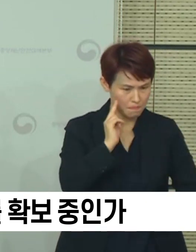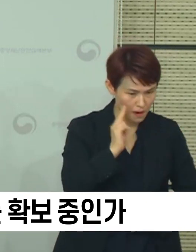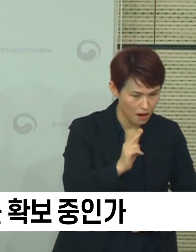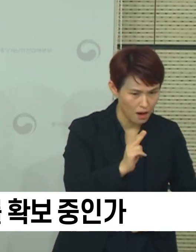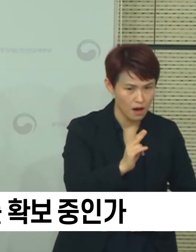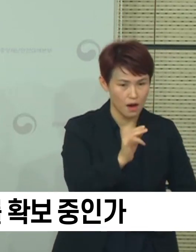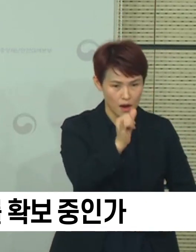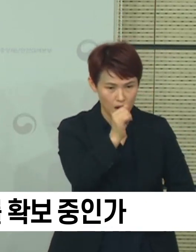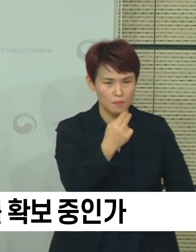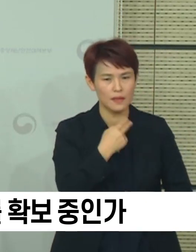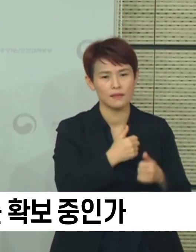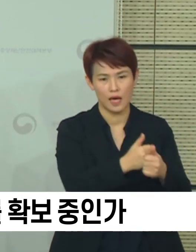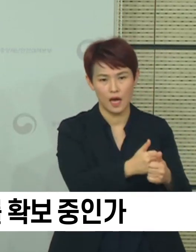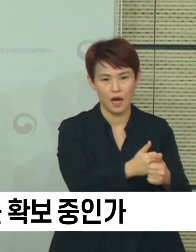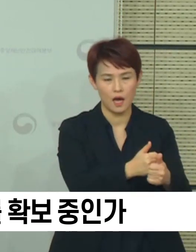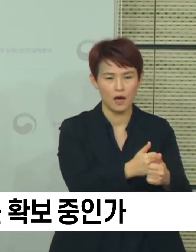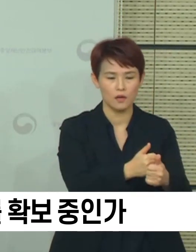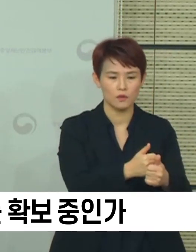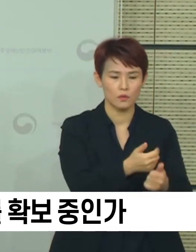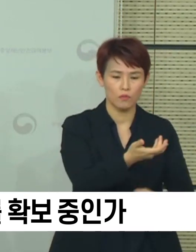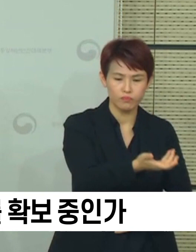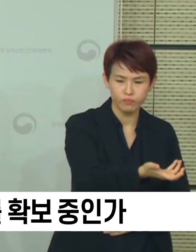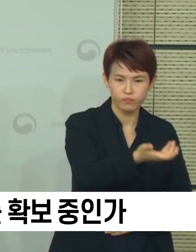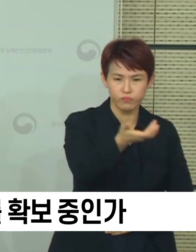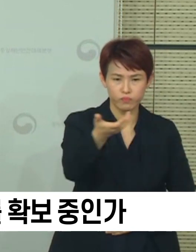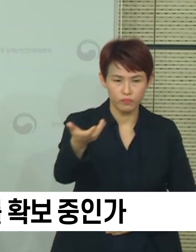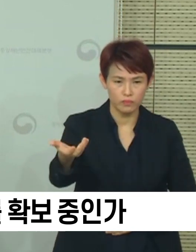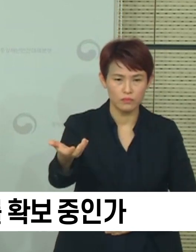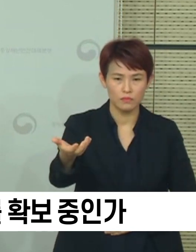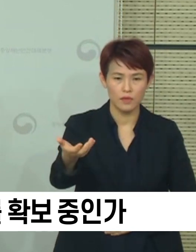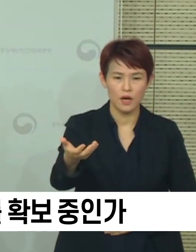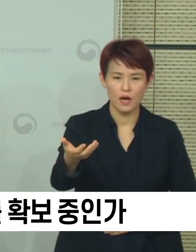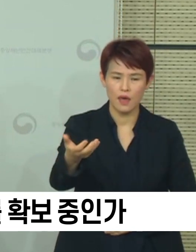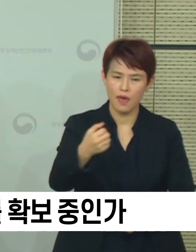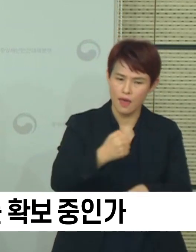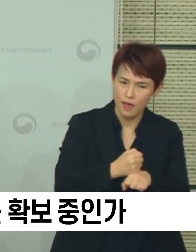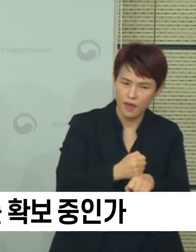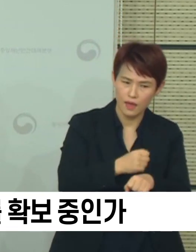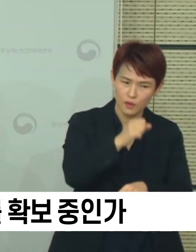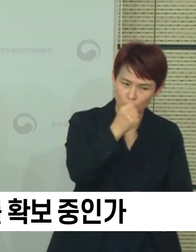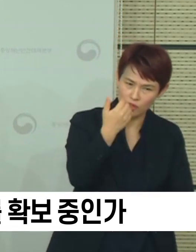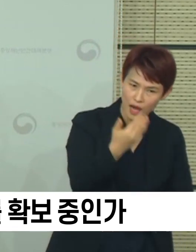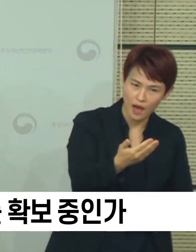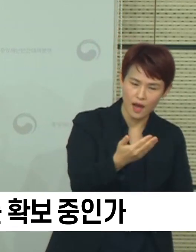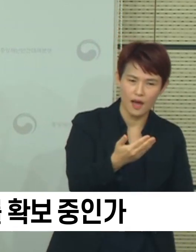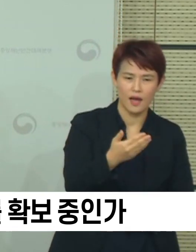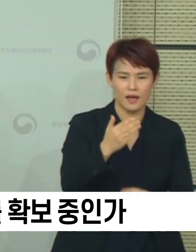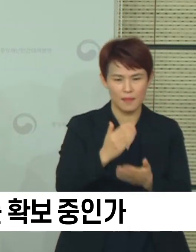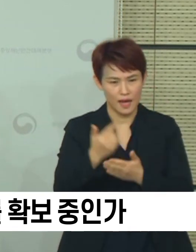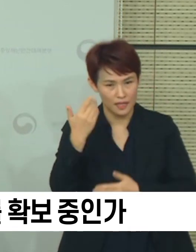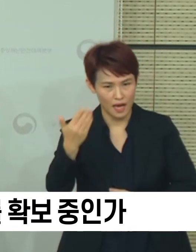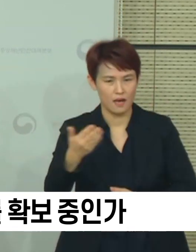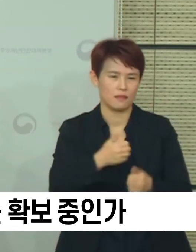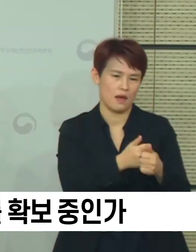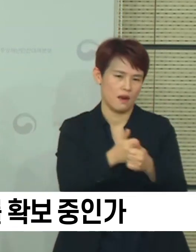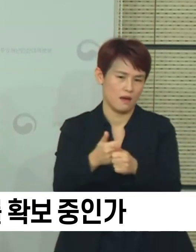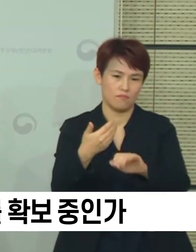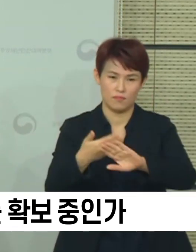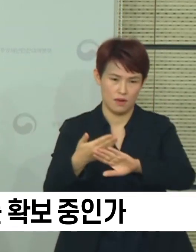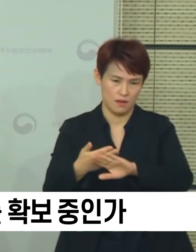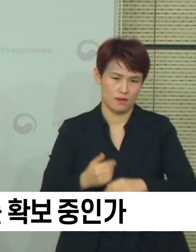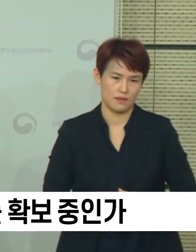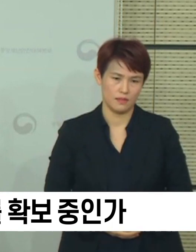그 이송을 그 하는 것이 최적인 환자도 있고 또